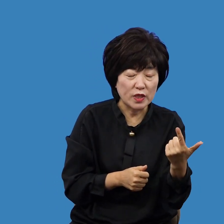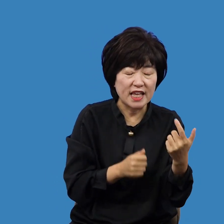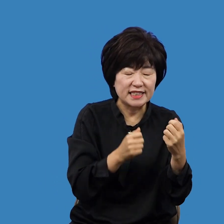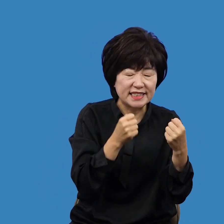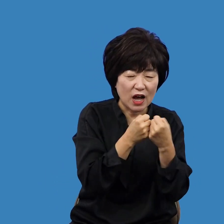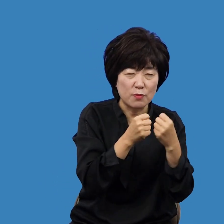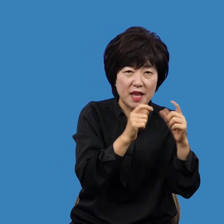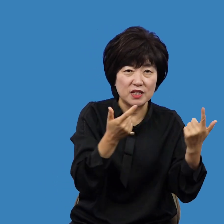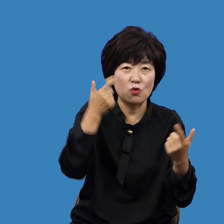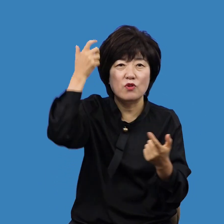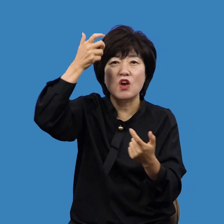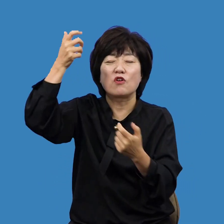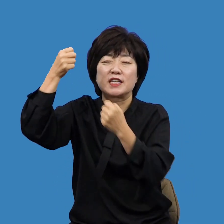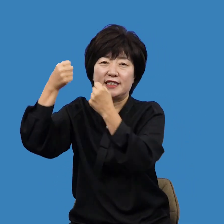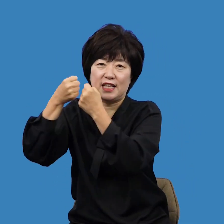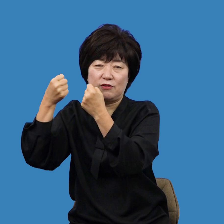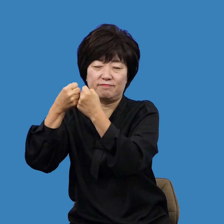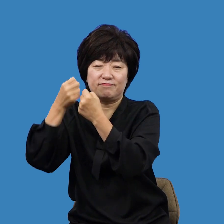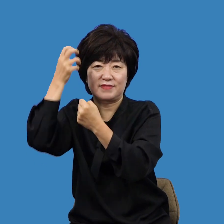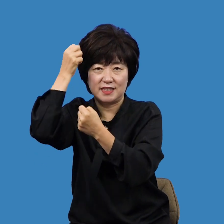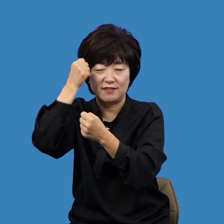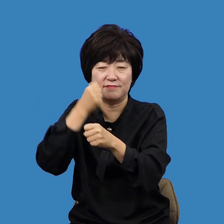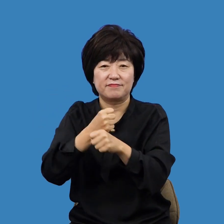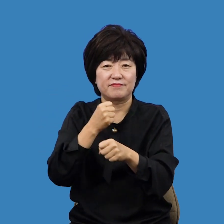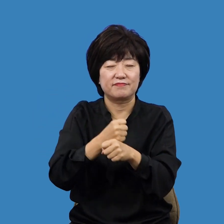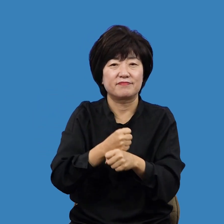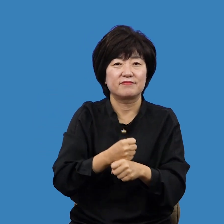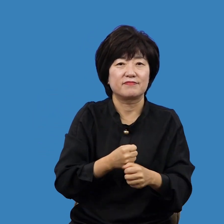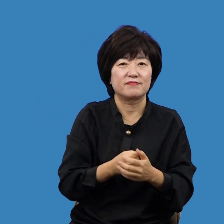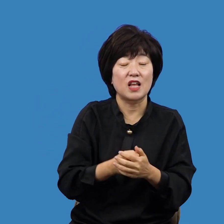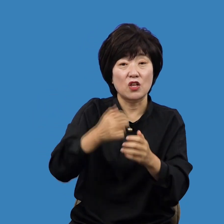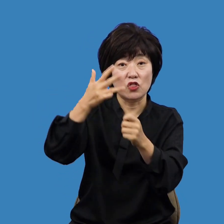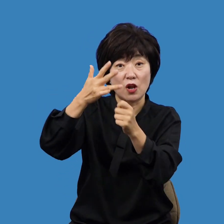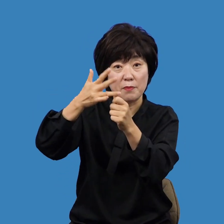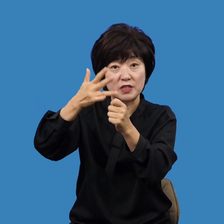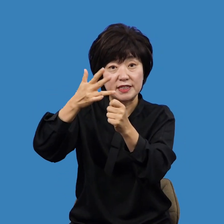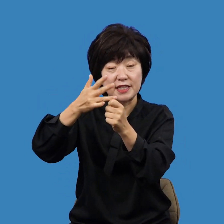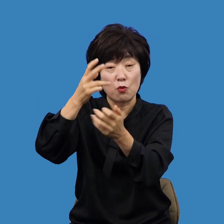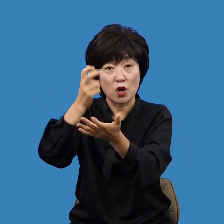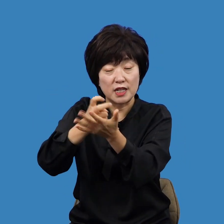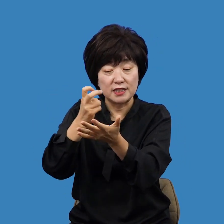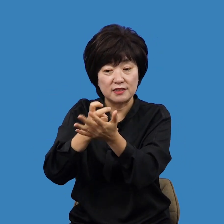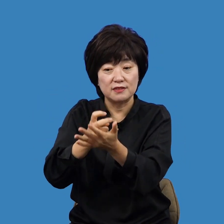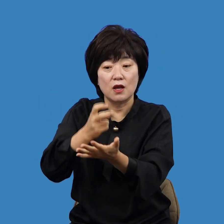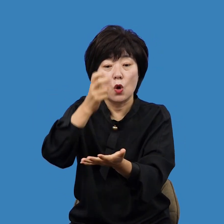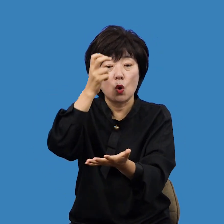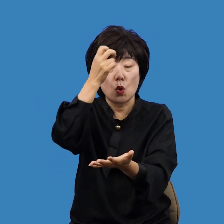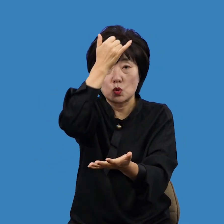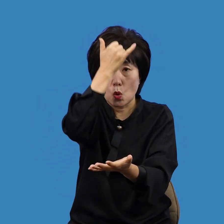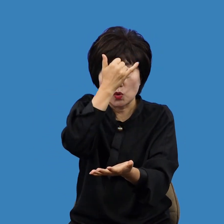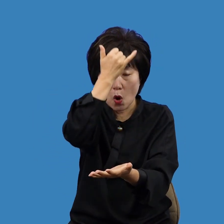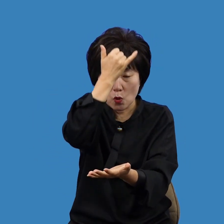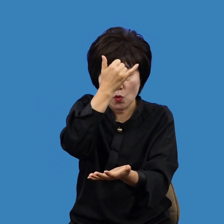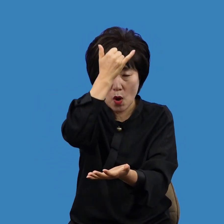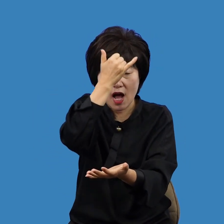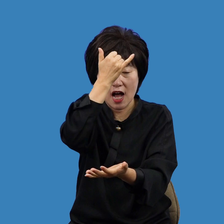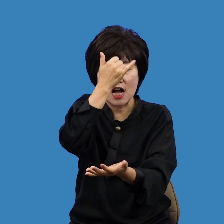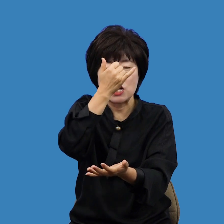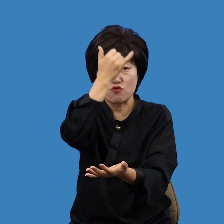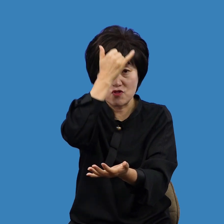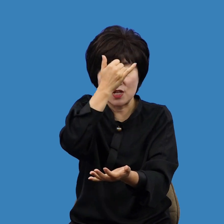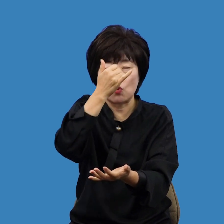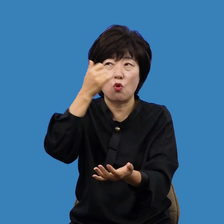싸움이라고 하는 것을 기억하시기 바랍니다. 자, 8번째 원리가 있습니다. 8번째 원리는 도덕과 윤리의 기준 역시 영에 있다는